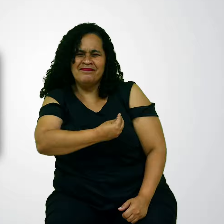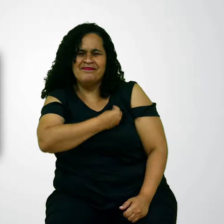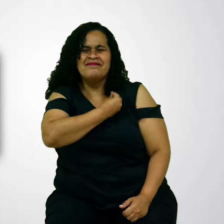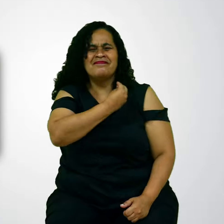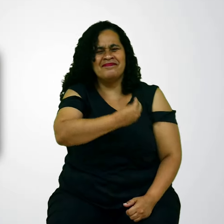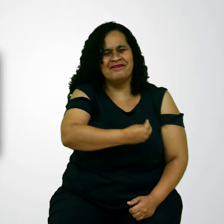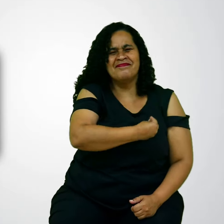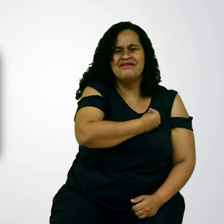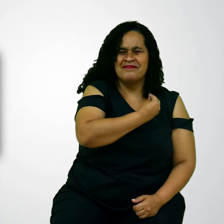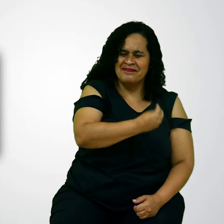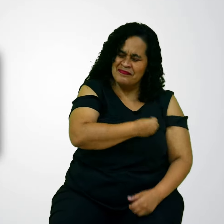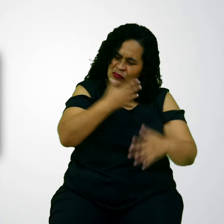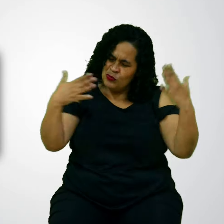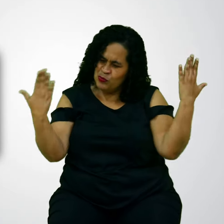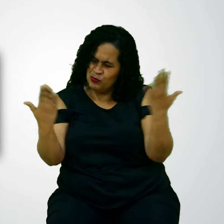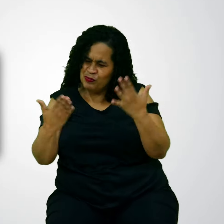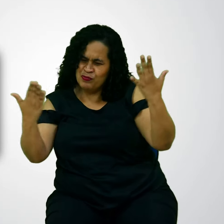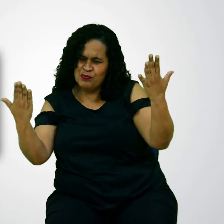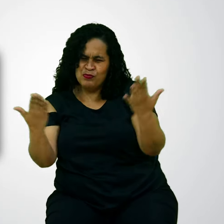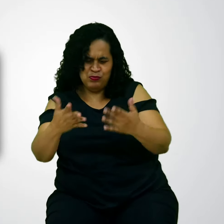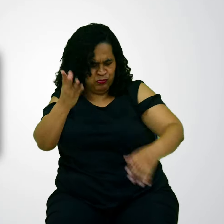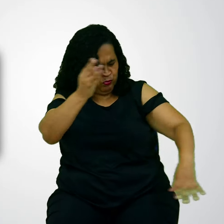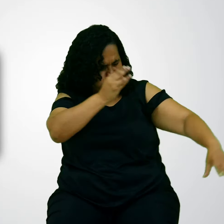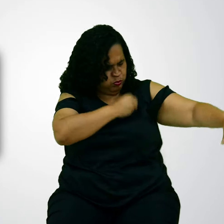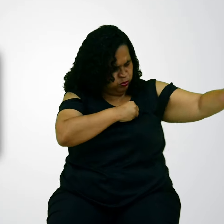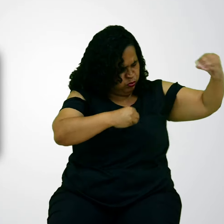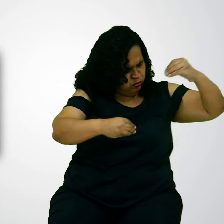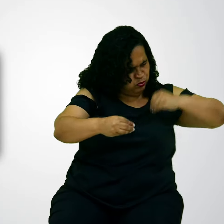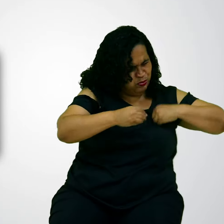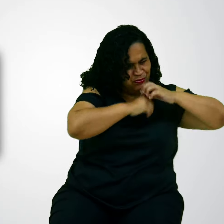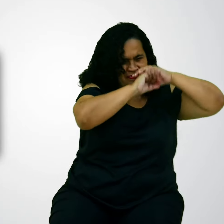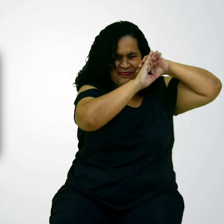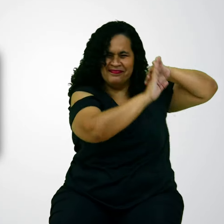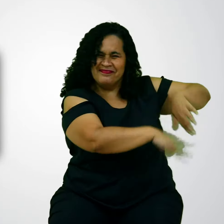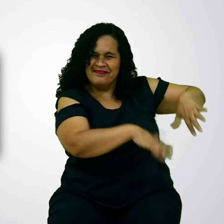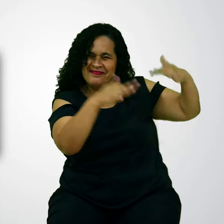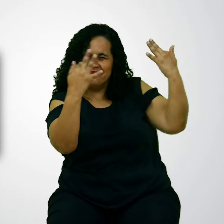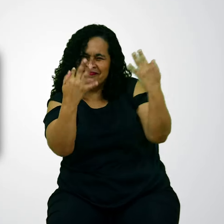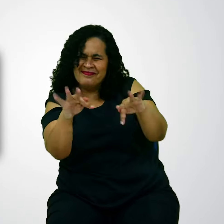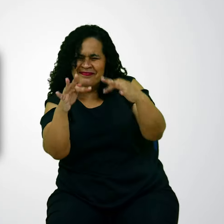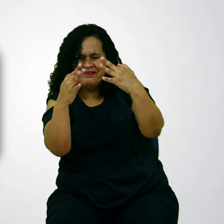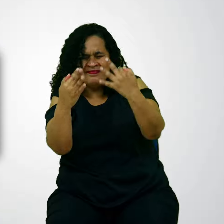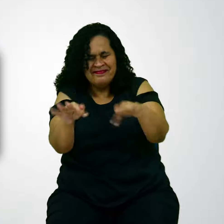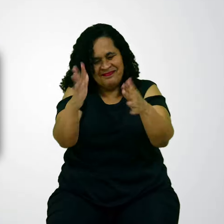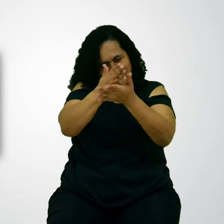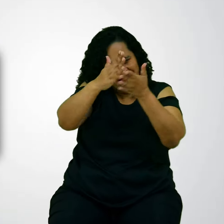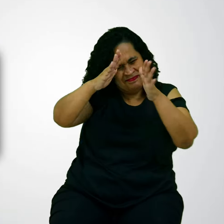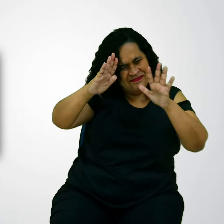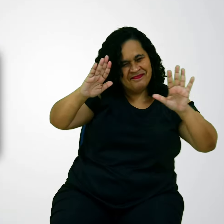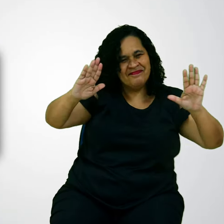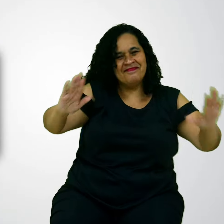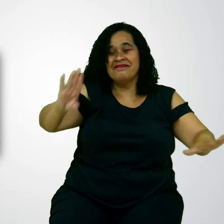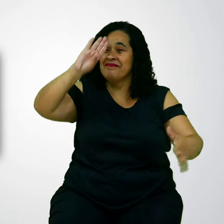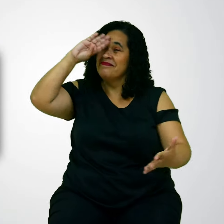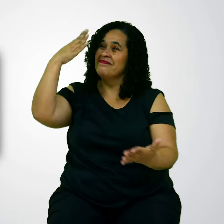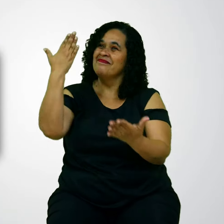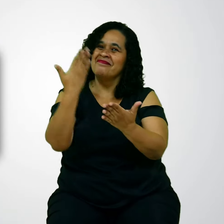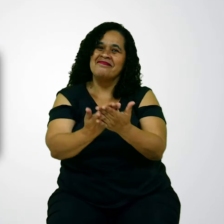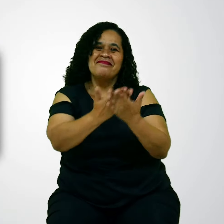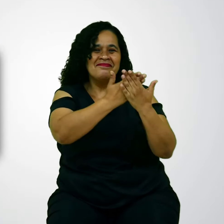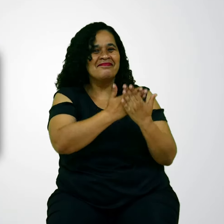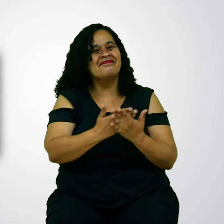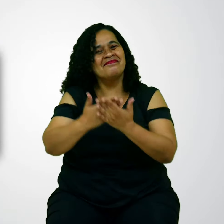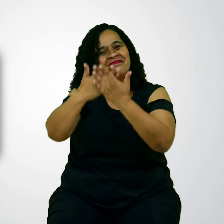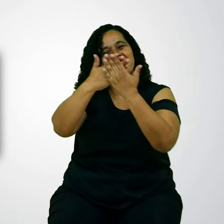pagou, levou sobre si a minha dor. Eu vou crer, vou me apropriar